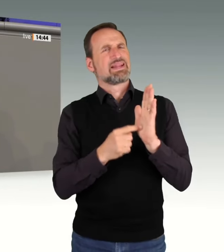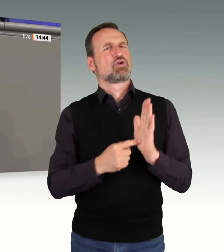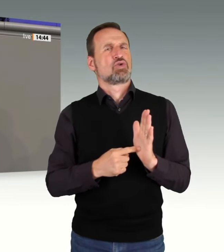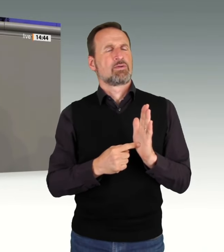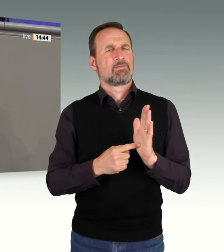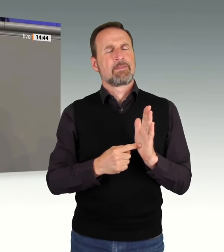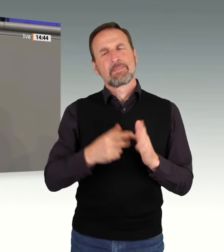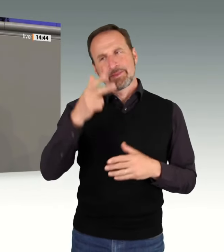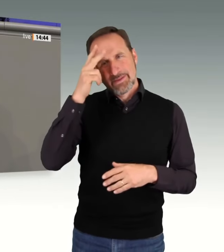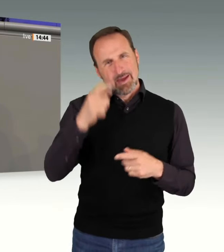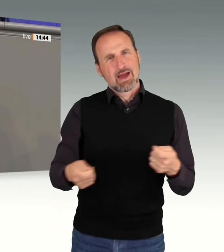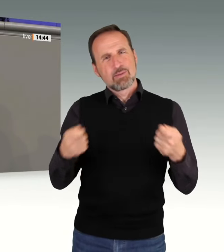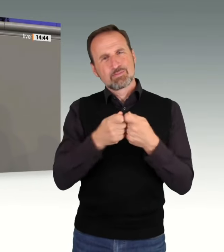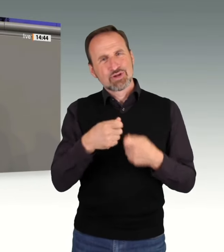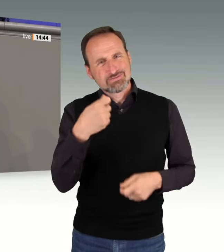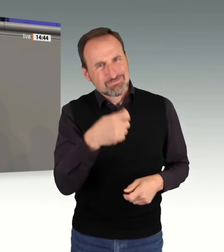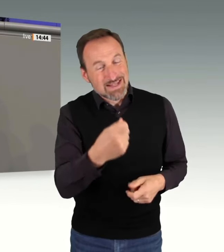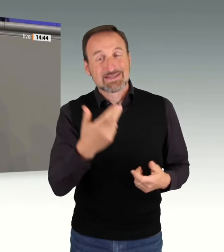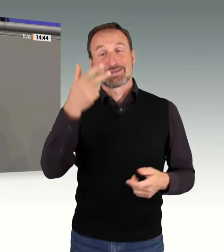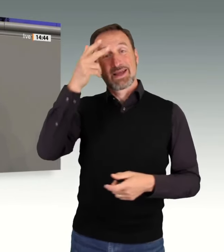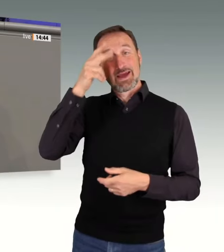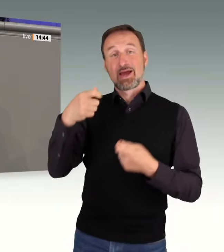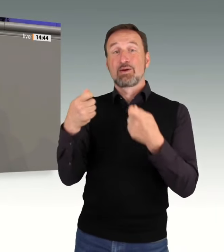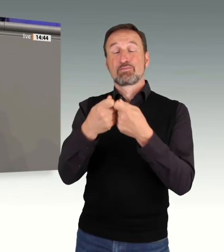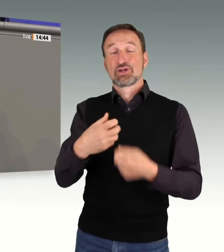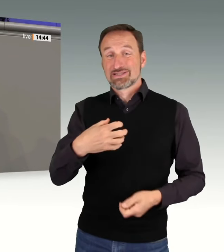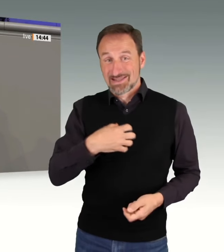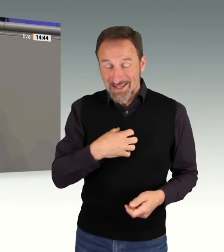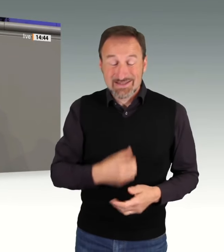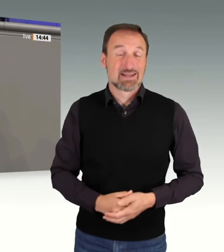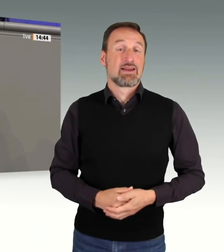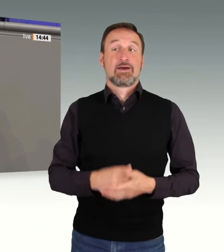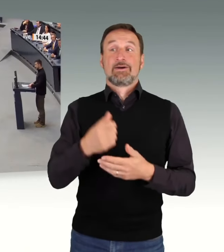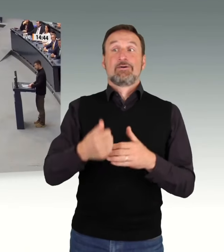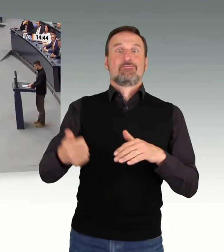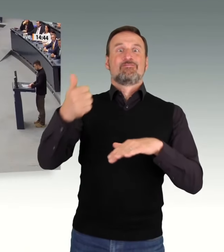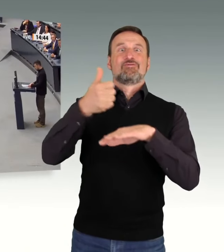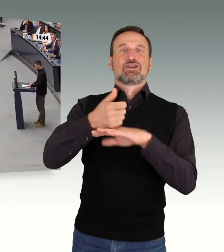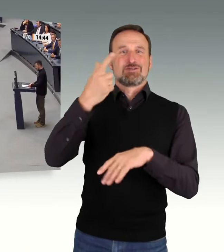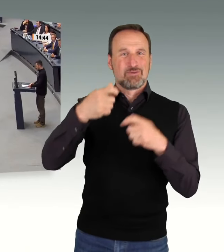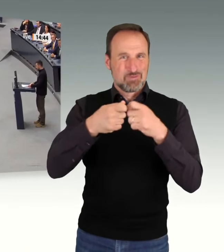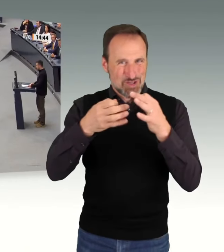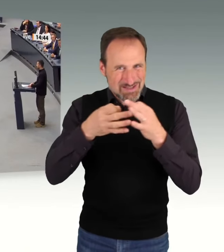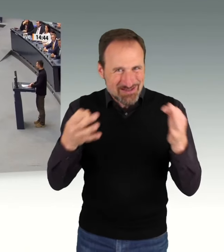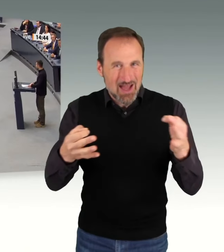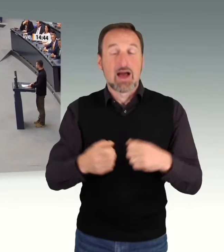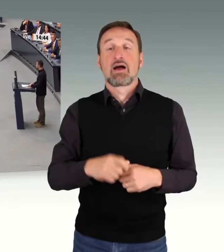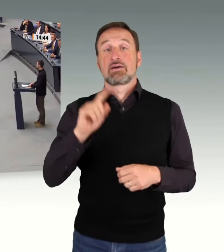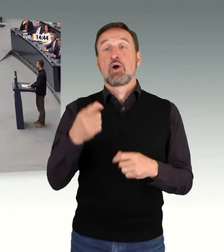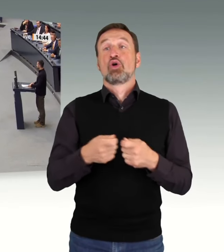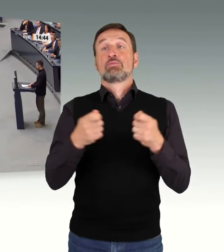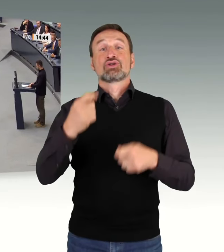Bundespräsident, Herr Bundeskanzler, Frau Vorsitzende des Bundestages und auch des